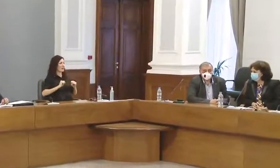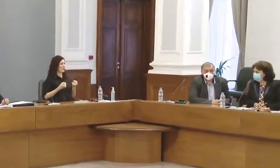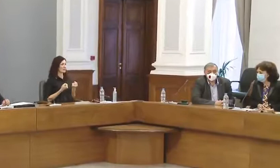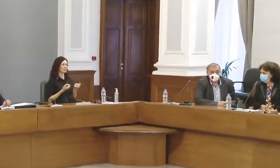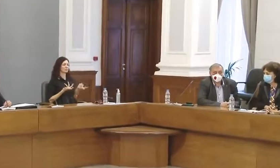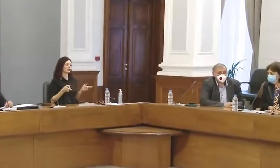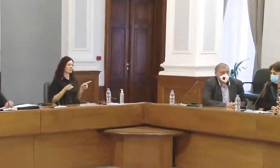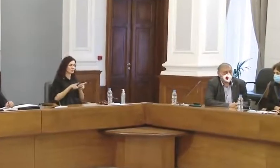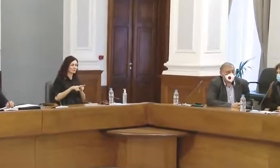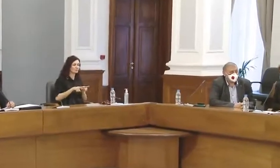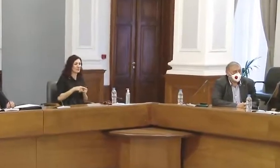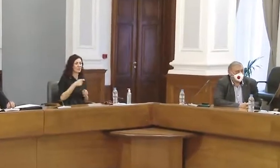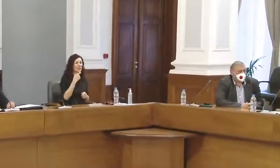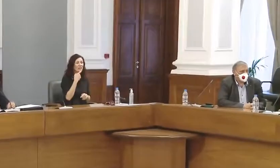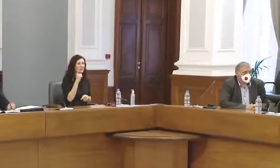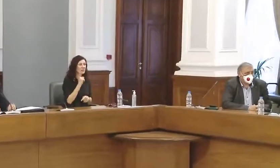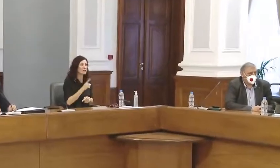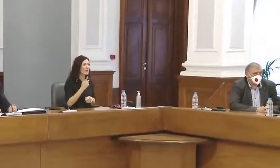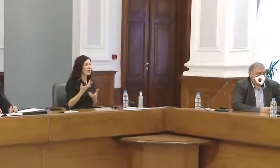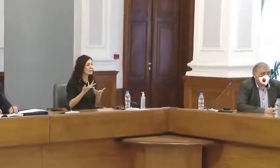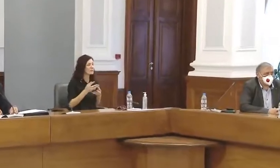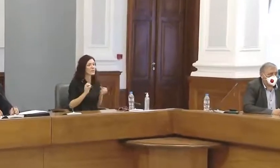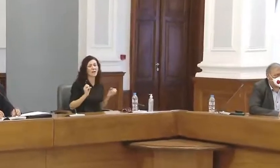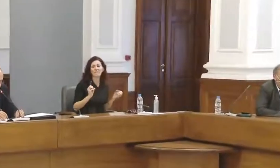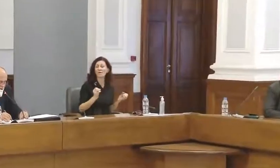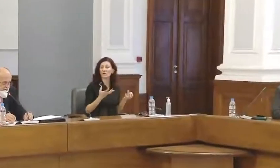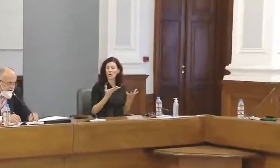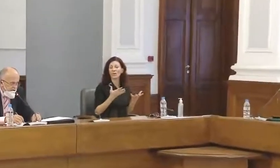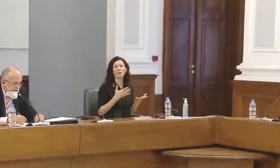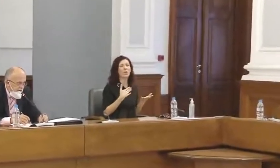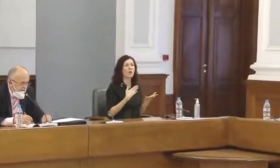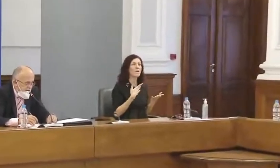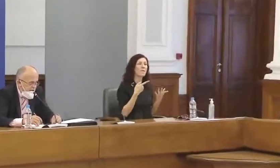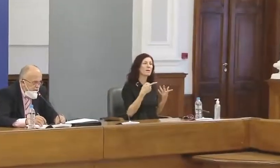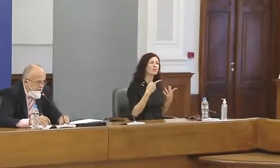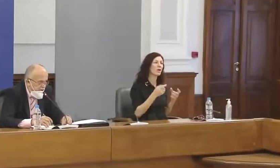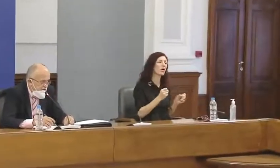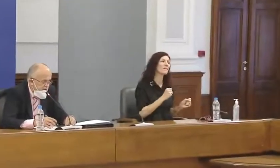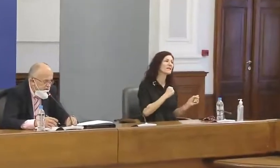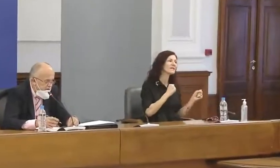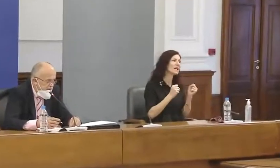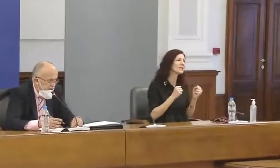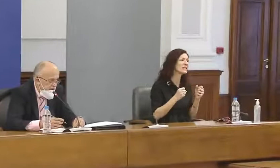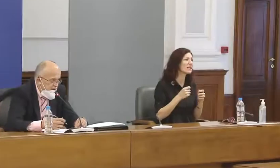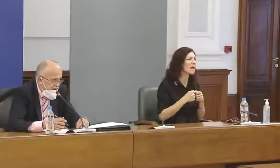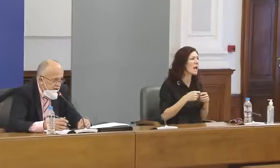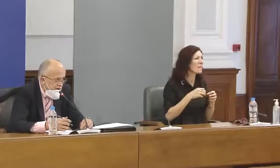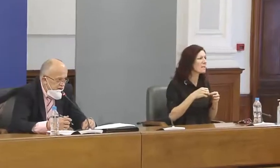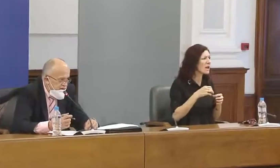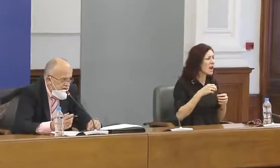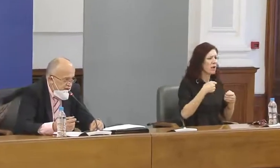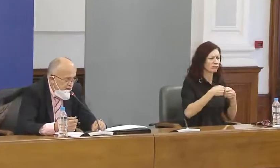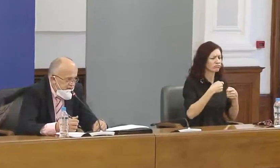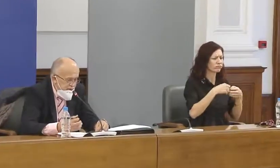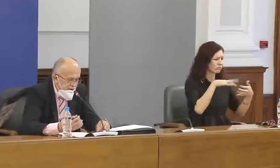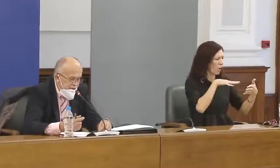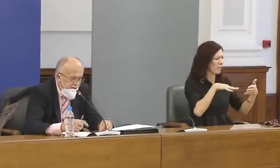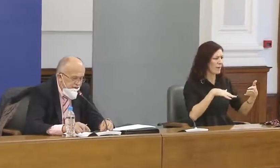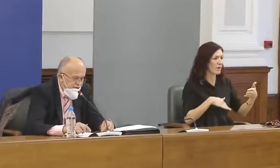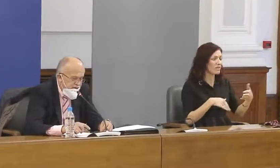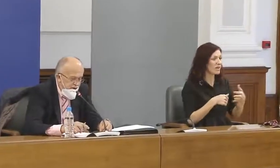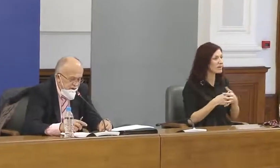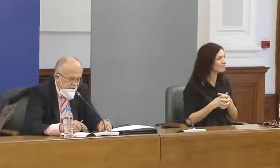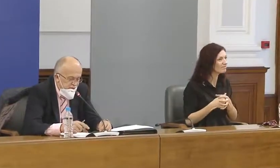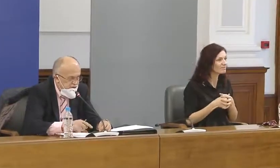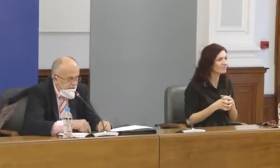И затова най-вероятно има и такова закъснение при обработка, което вие сте забелязали